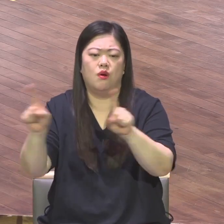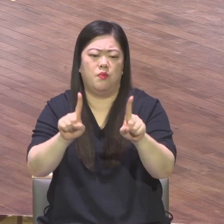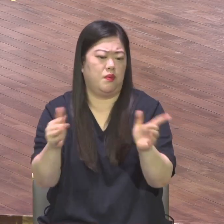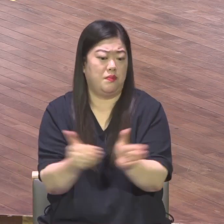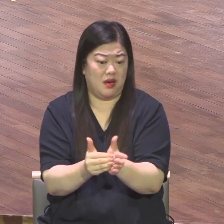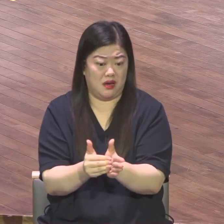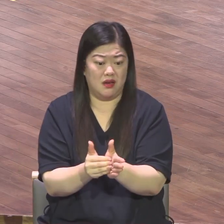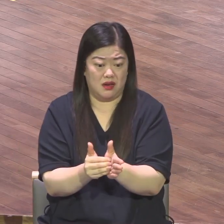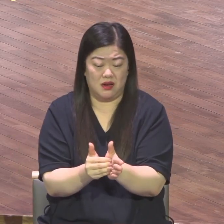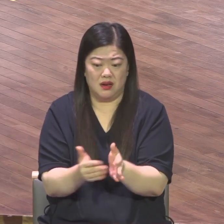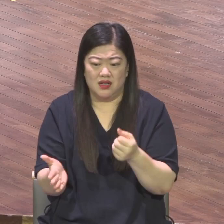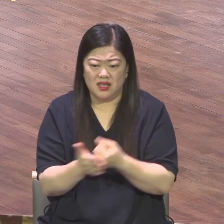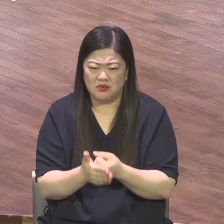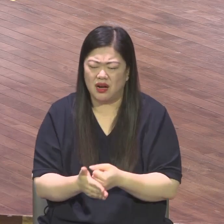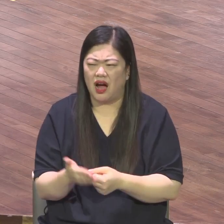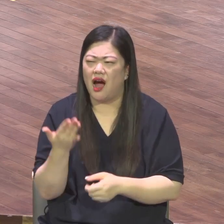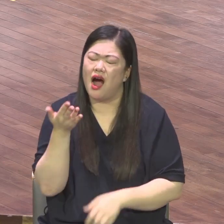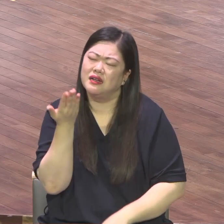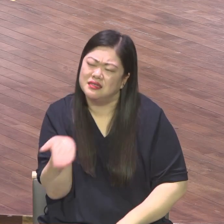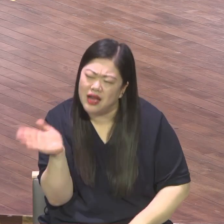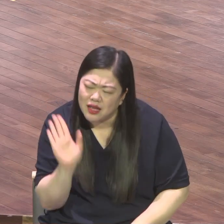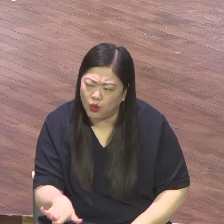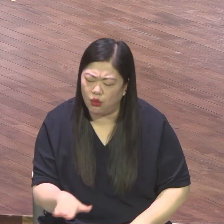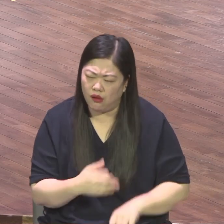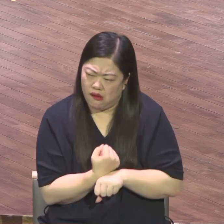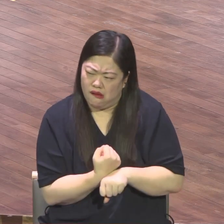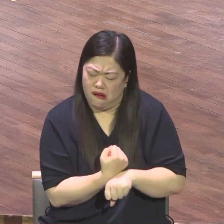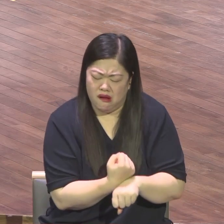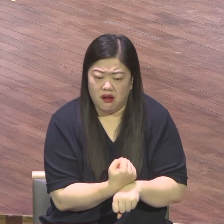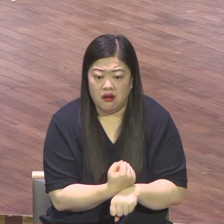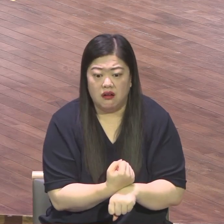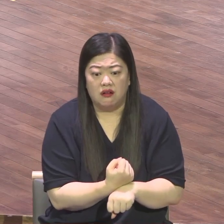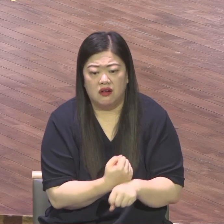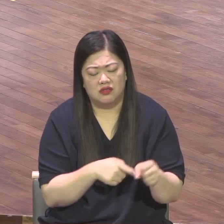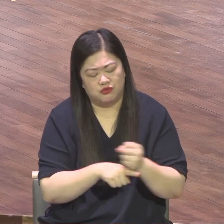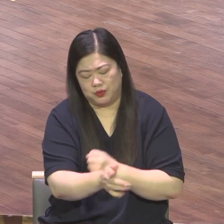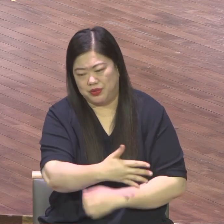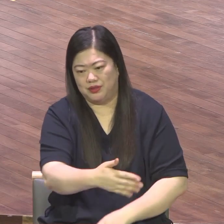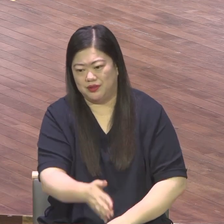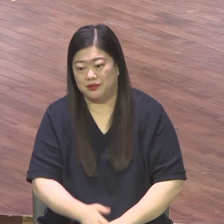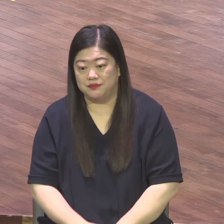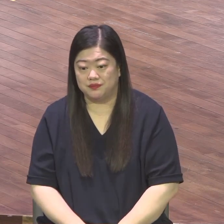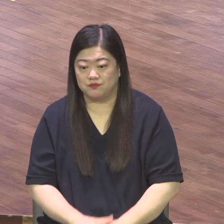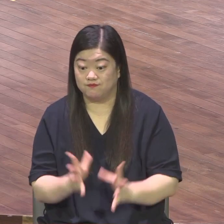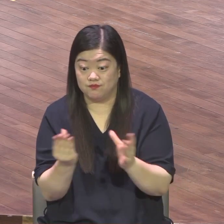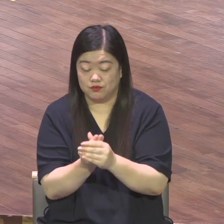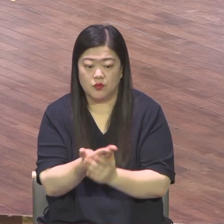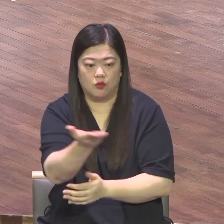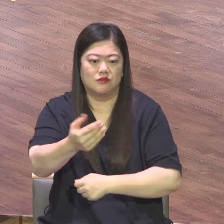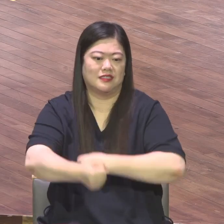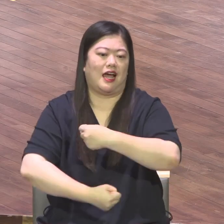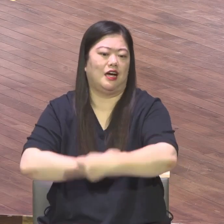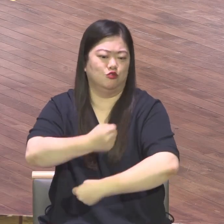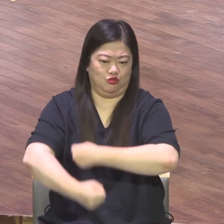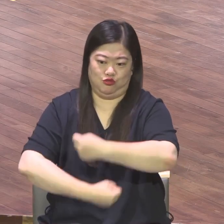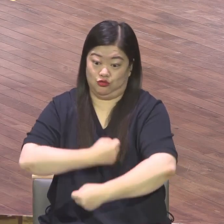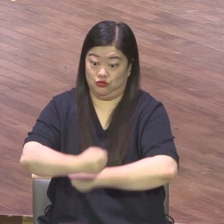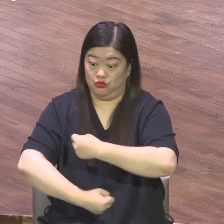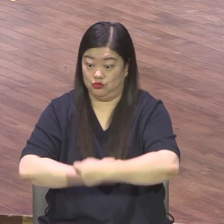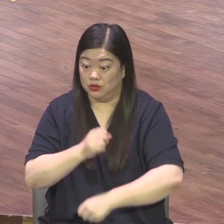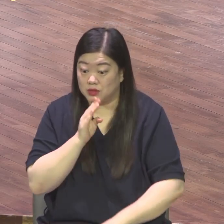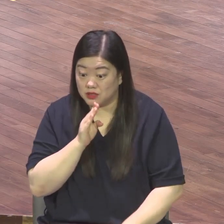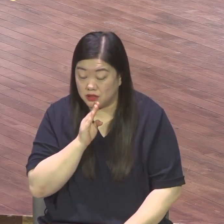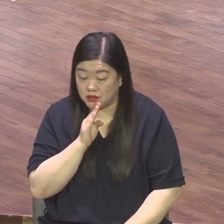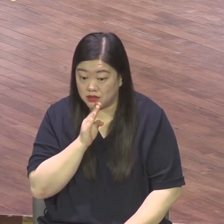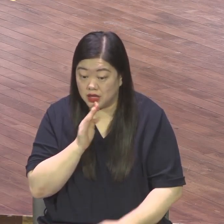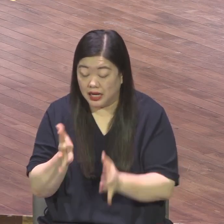다시는 종의 멍에를 매지 않고 완전히 자유케 해주셨다. 나 자유, 너 자유, 우리 자유.